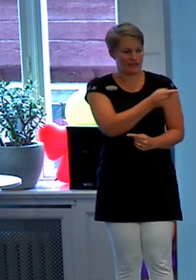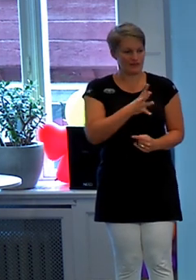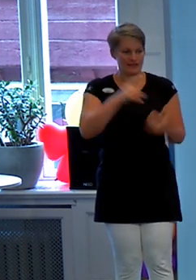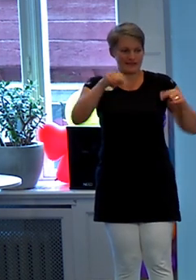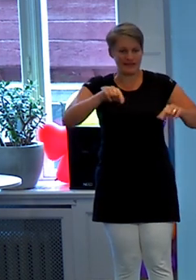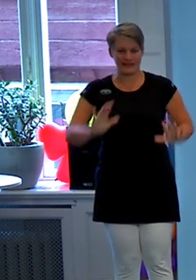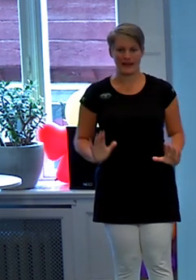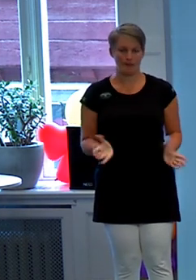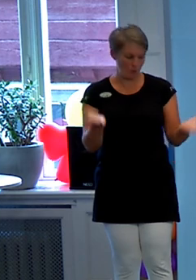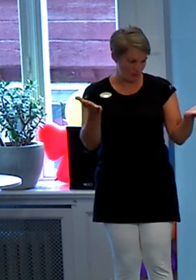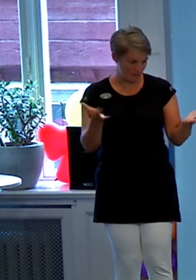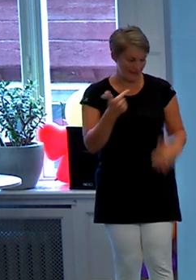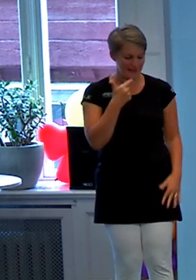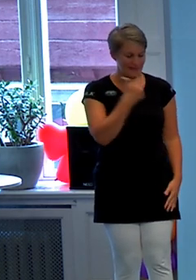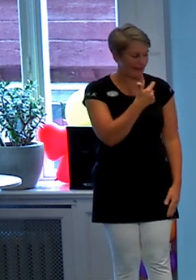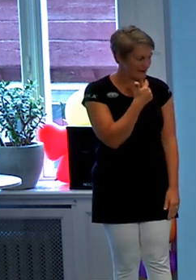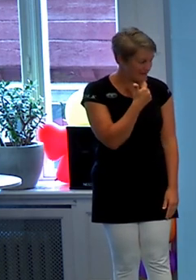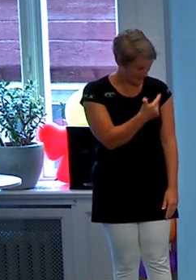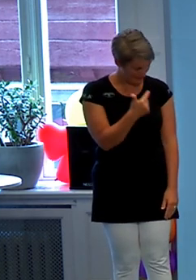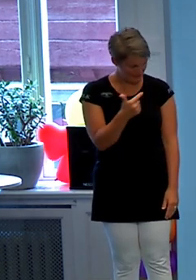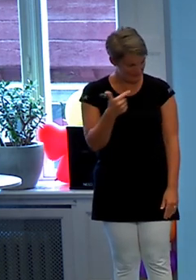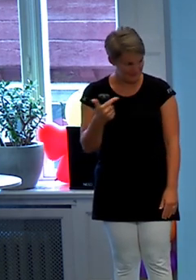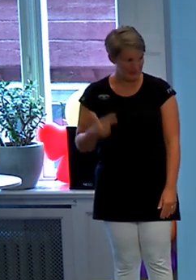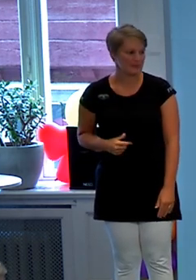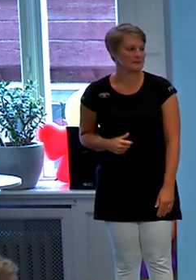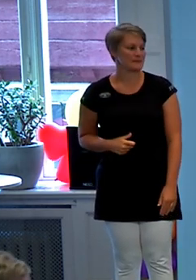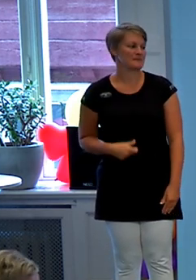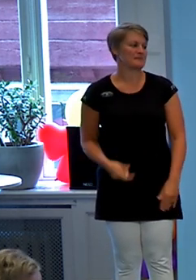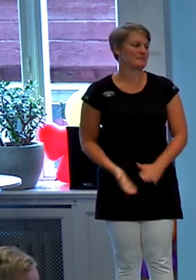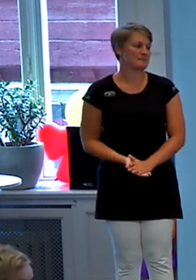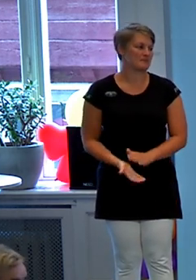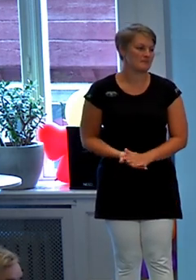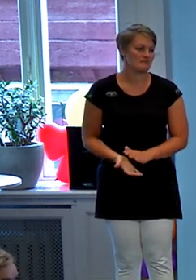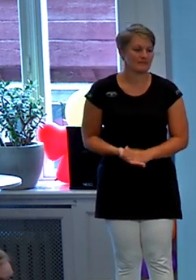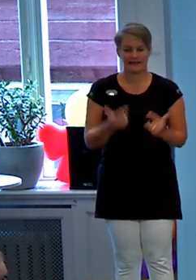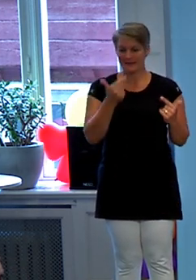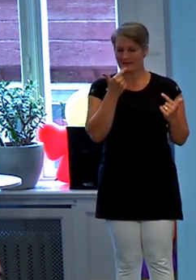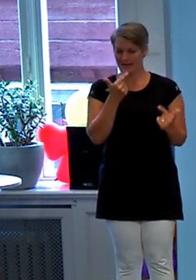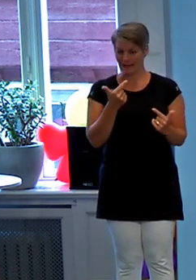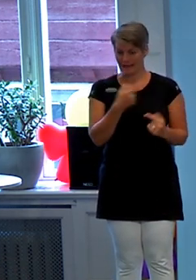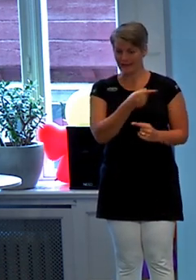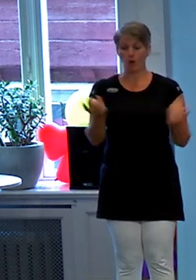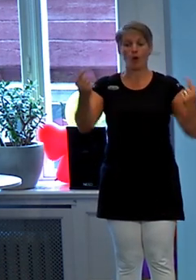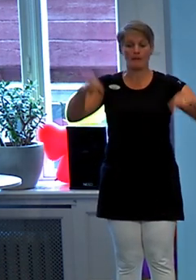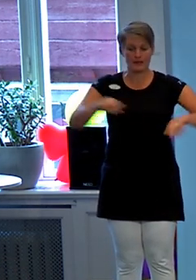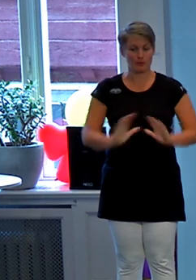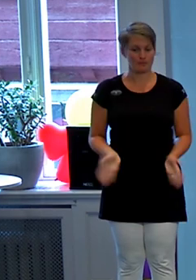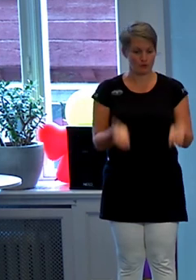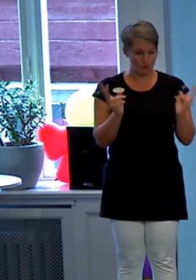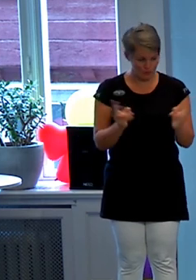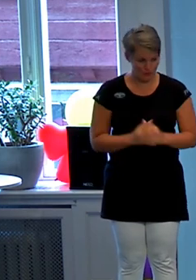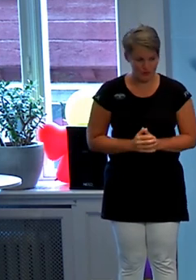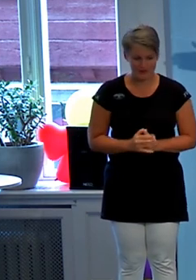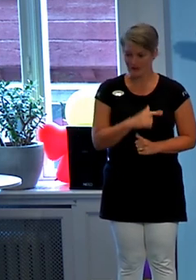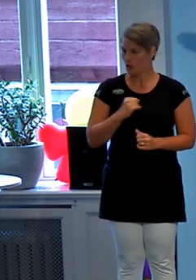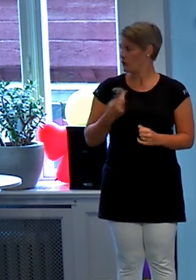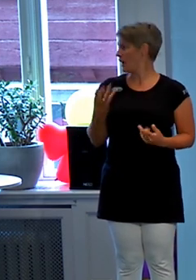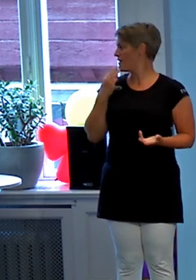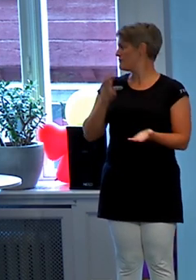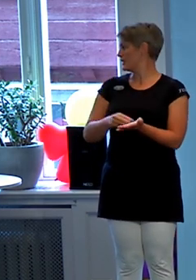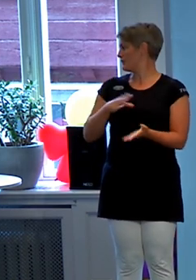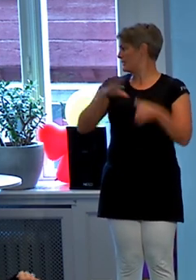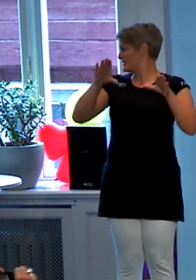morgon. Tack. Ja. Tack så mycket. Tack så mycket. Tack alla för att ni har varit här på morgon med. Vi har några